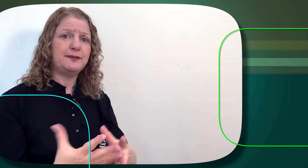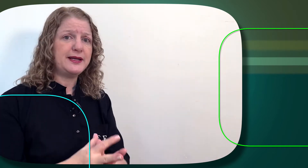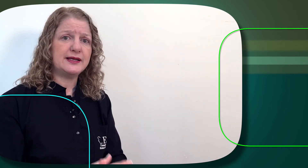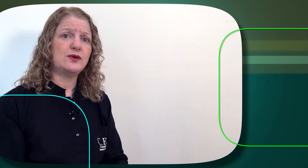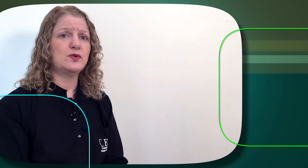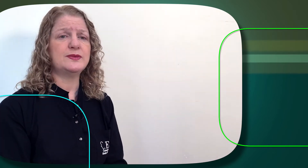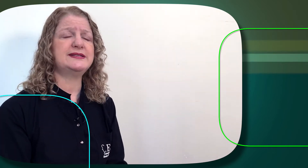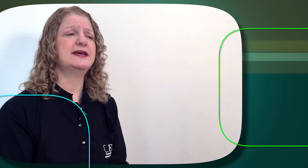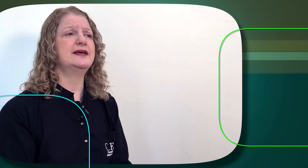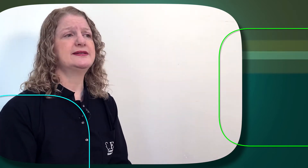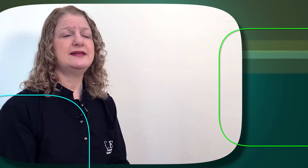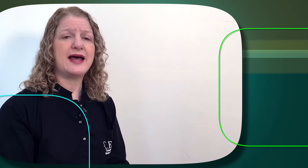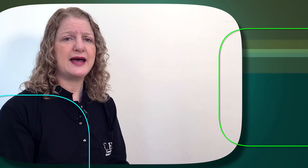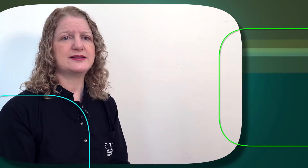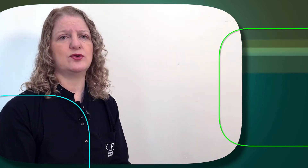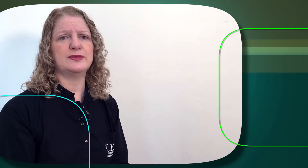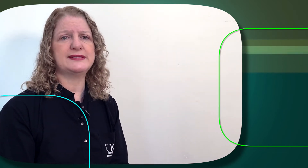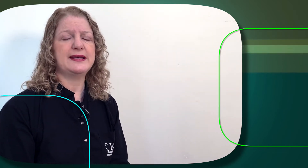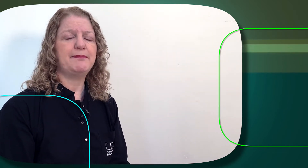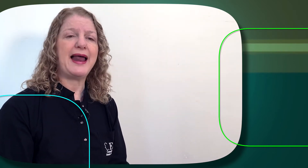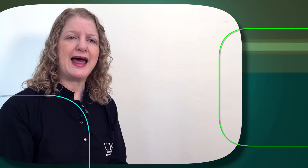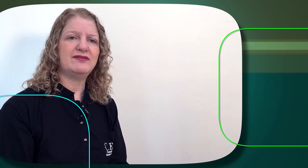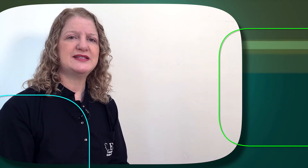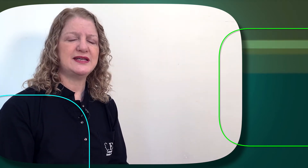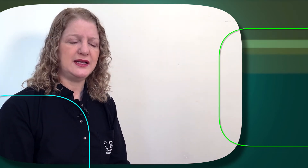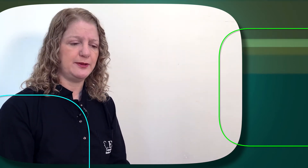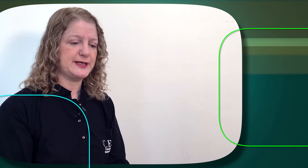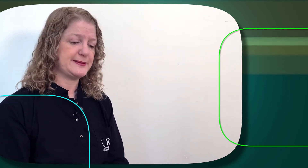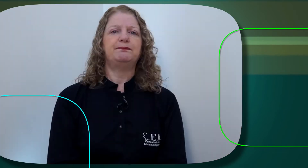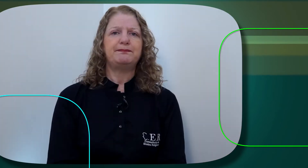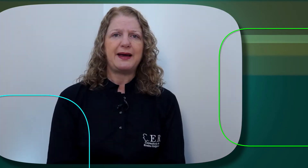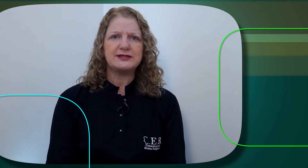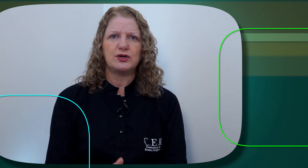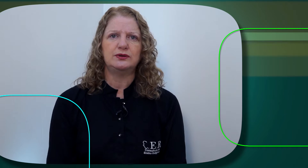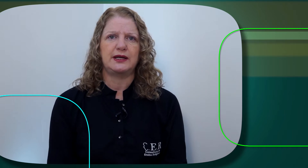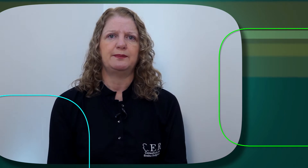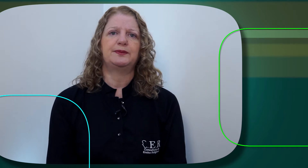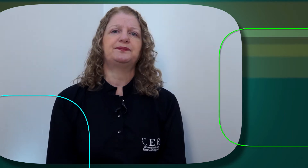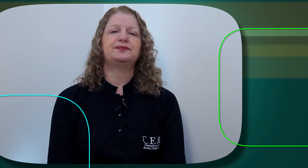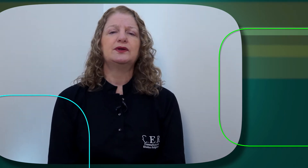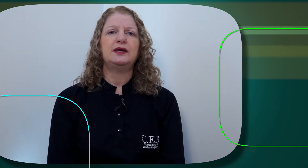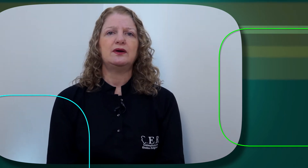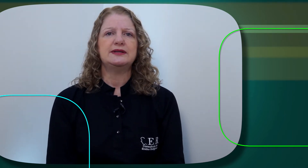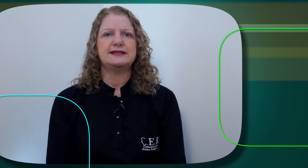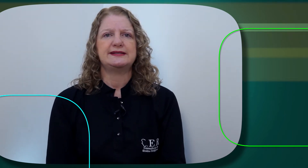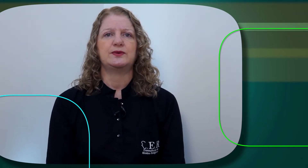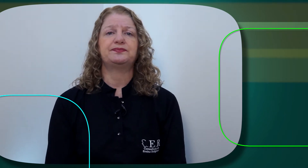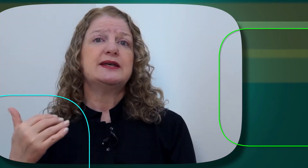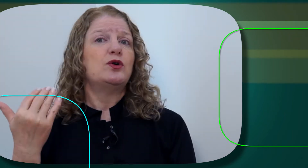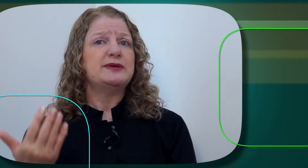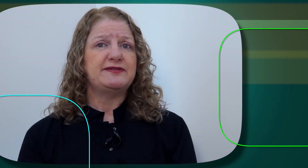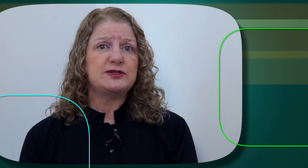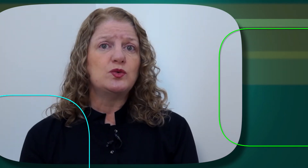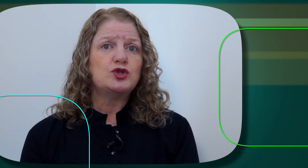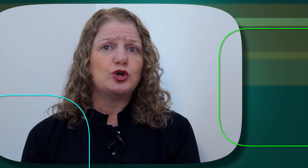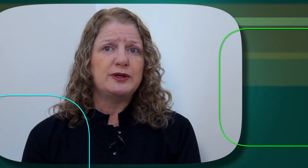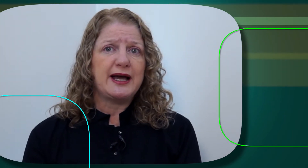aprendendo alguns sinais, algumas palavras em Libras. Passou o tempo. O que aconteceu? Eu comecei a fazer um curso de